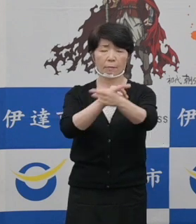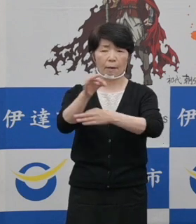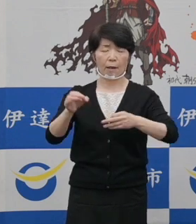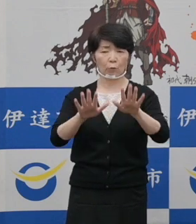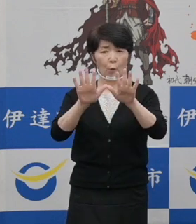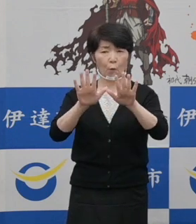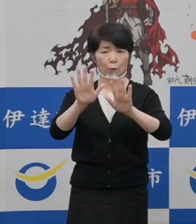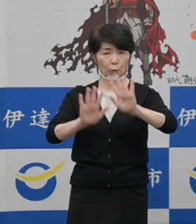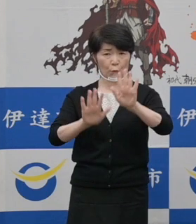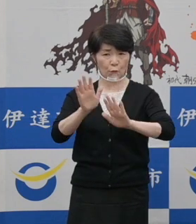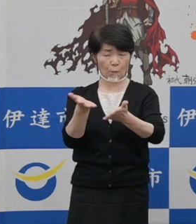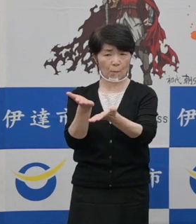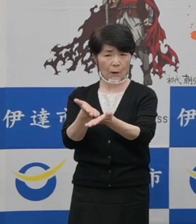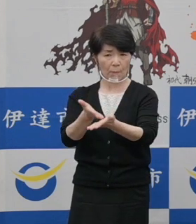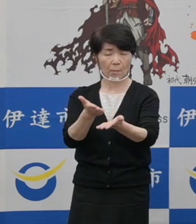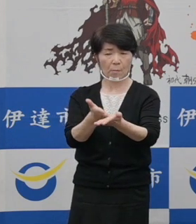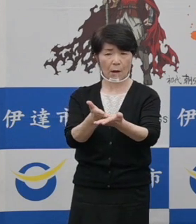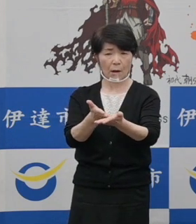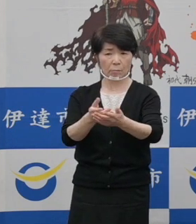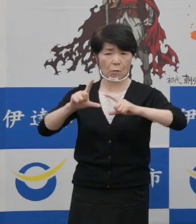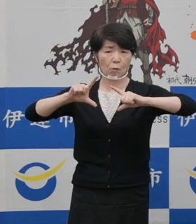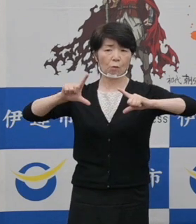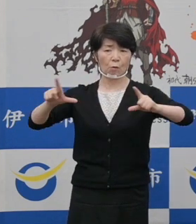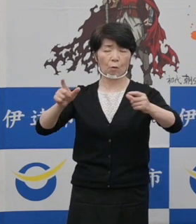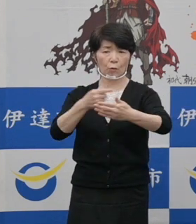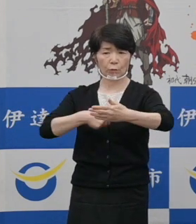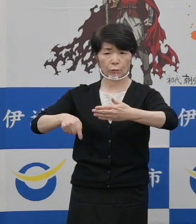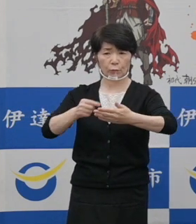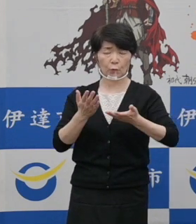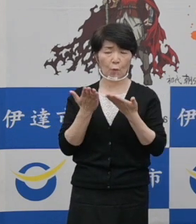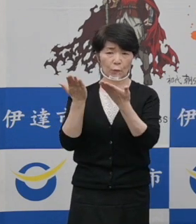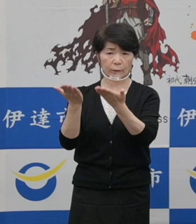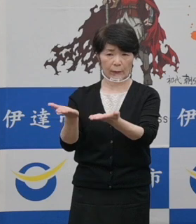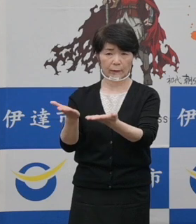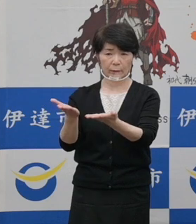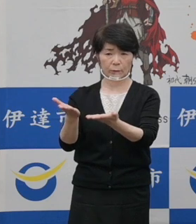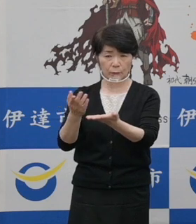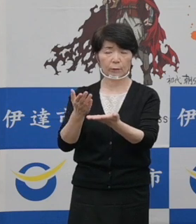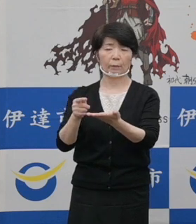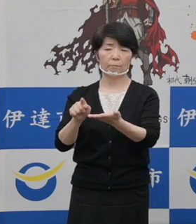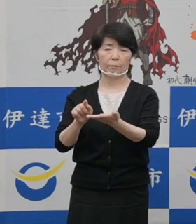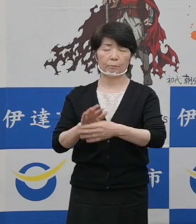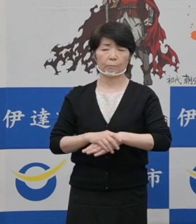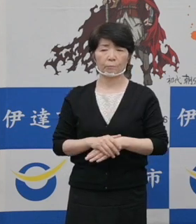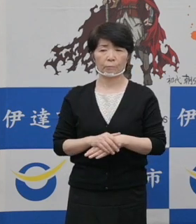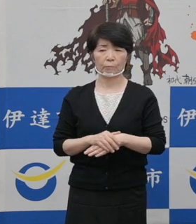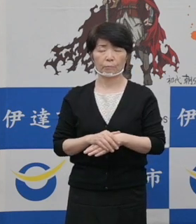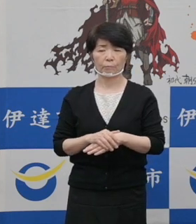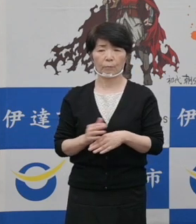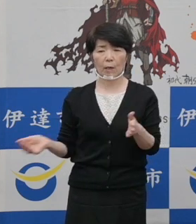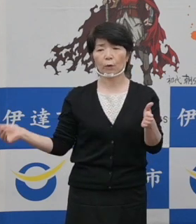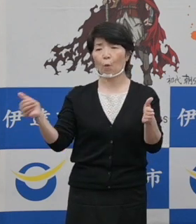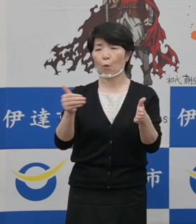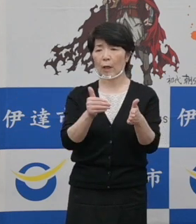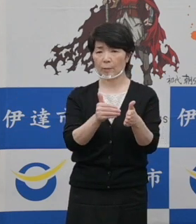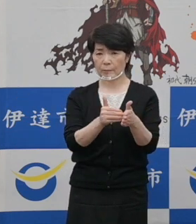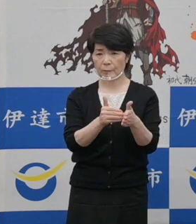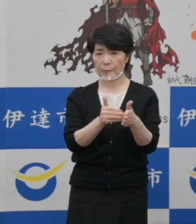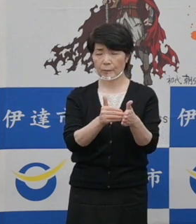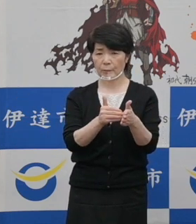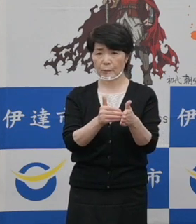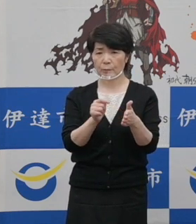を説明するための報告書の提出でございます。以上が